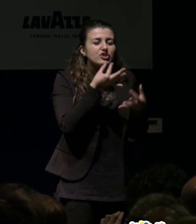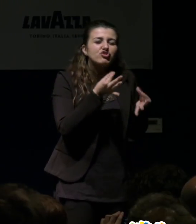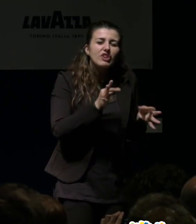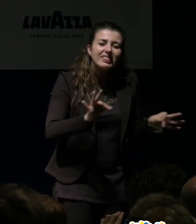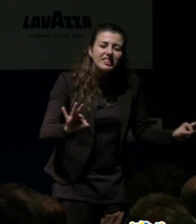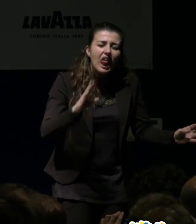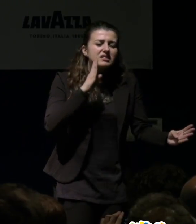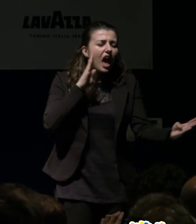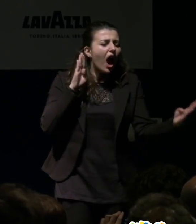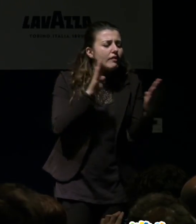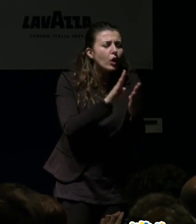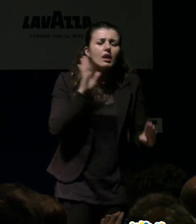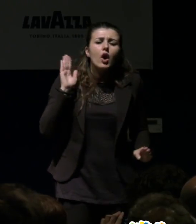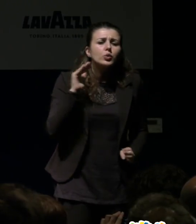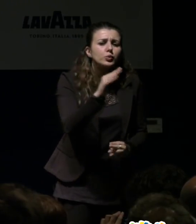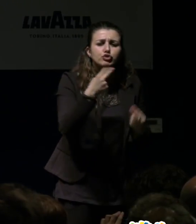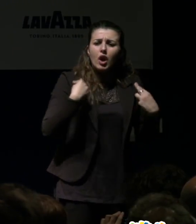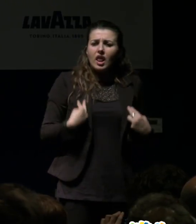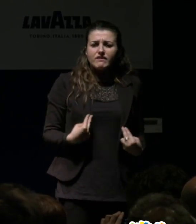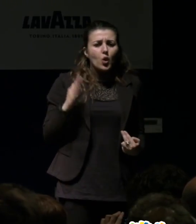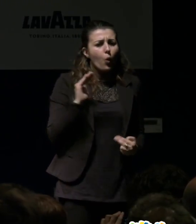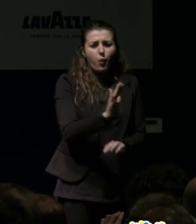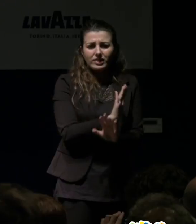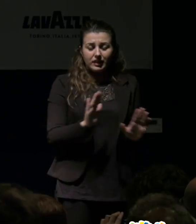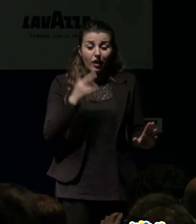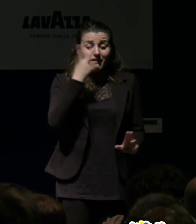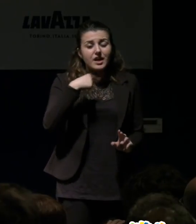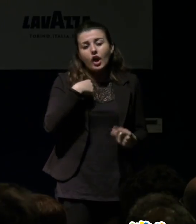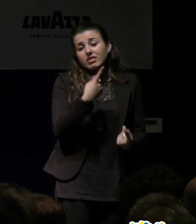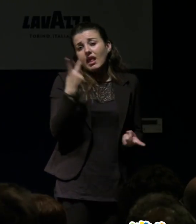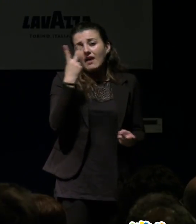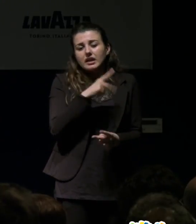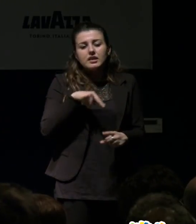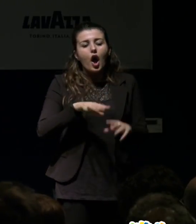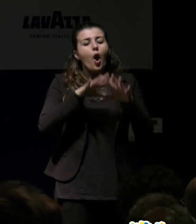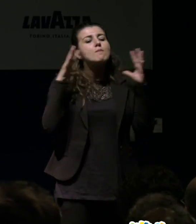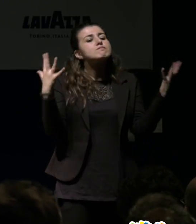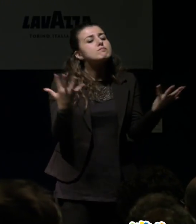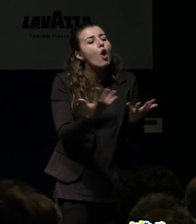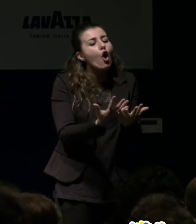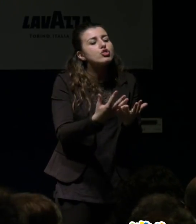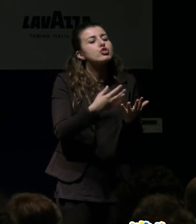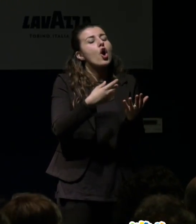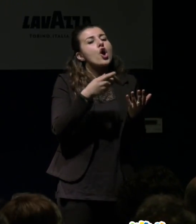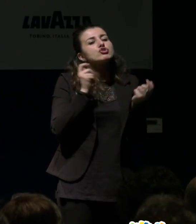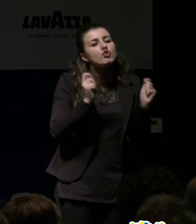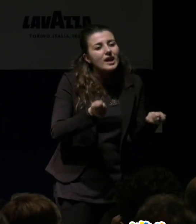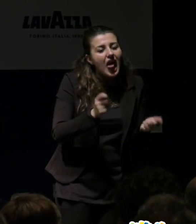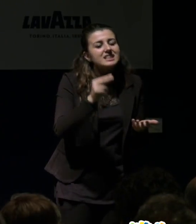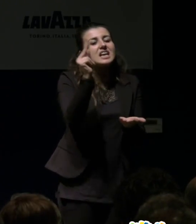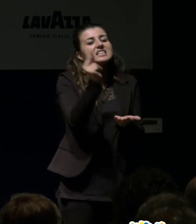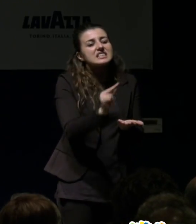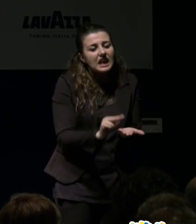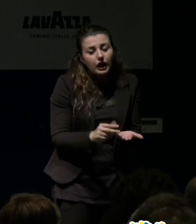la vita quotidiana ora a dirla tutta questo è un mondo quello della dei giornalisti degli scrittori dove sostanzialmente